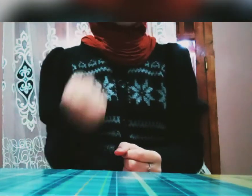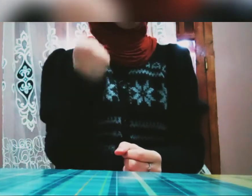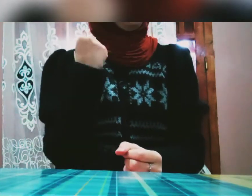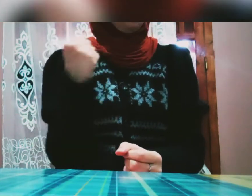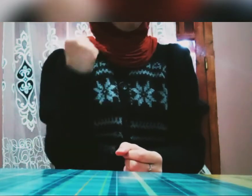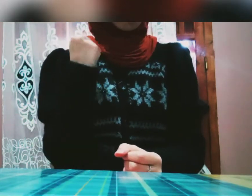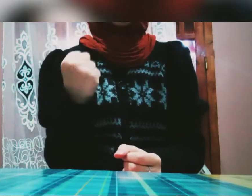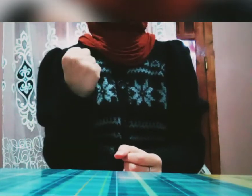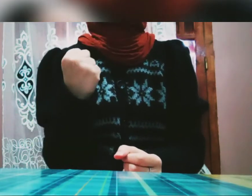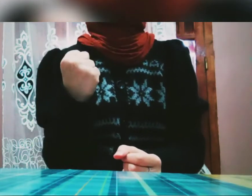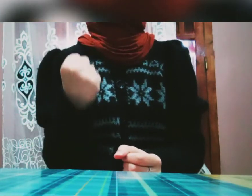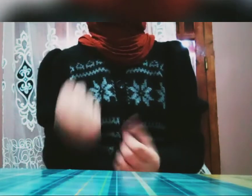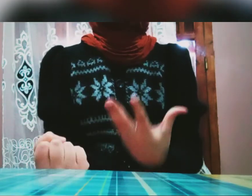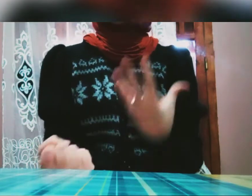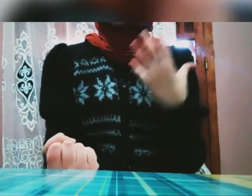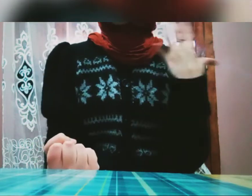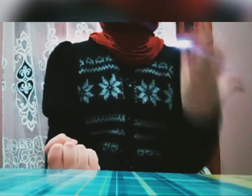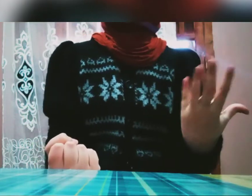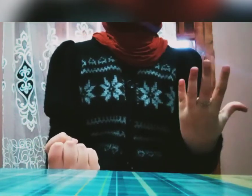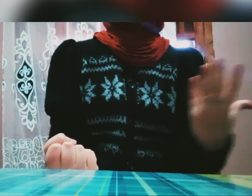مصر فعلا مصر شخص يفشل.